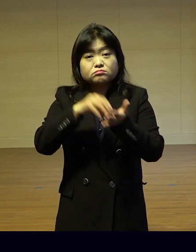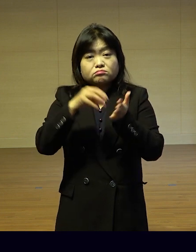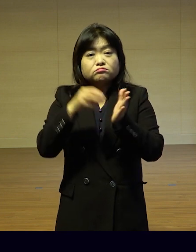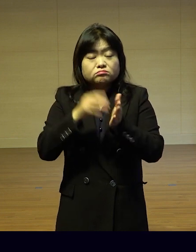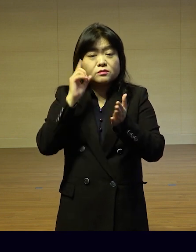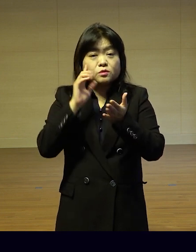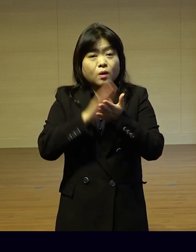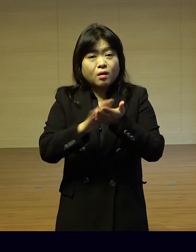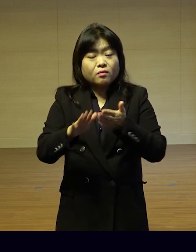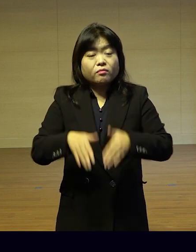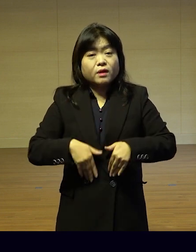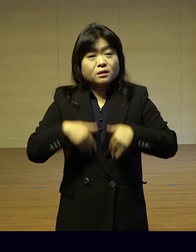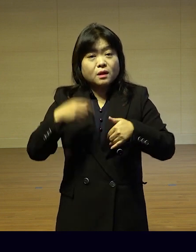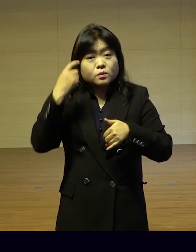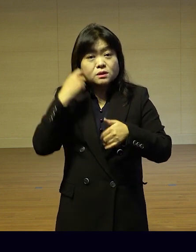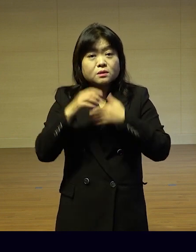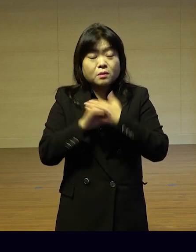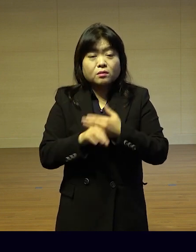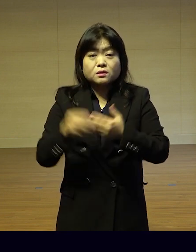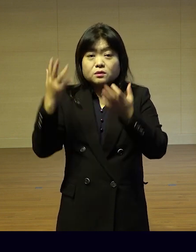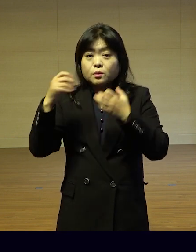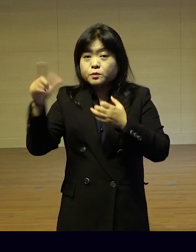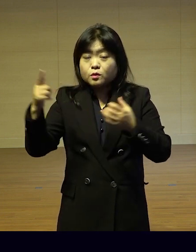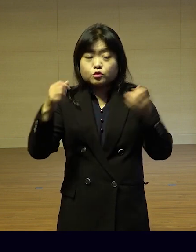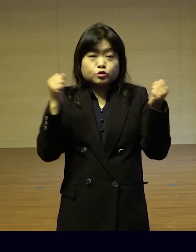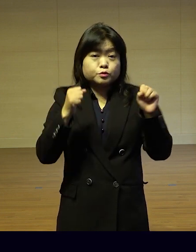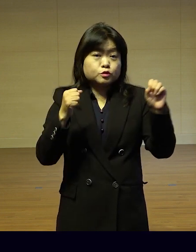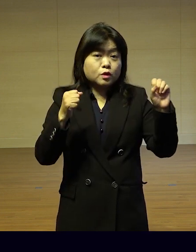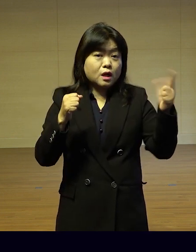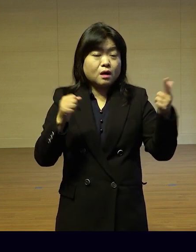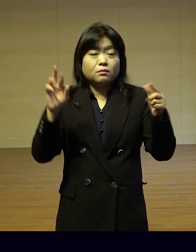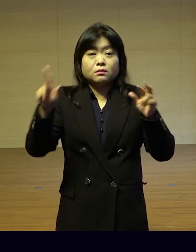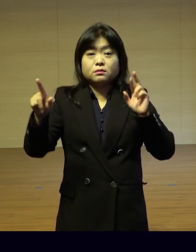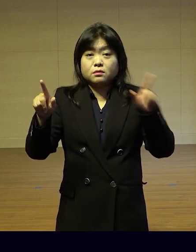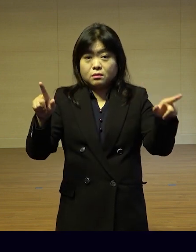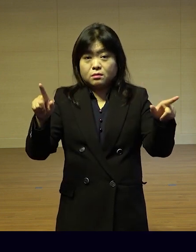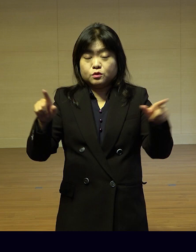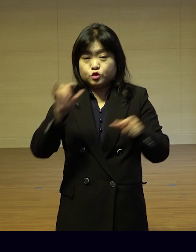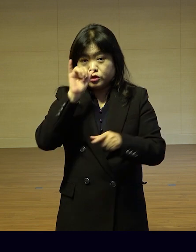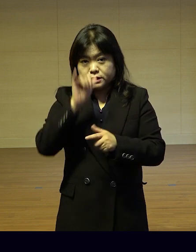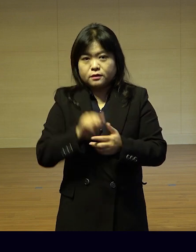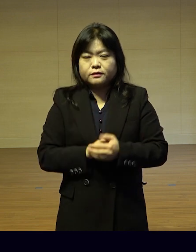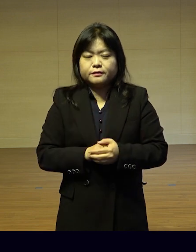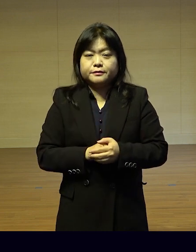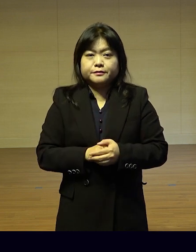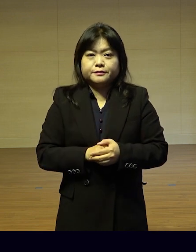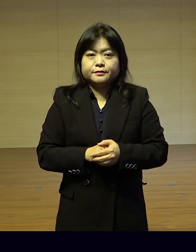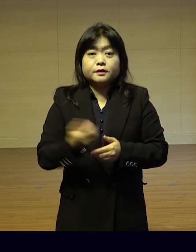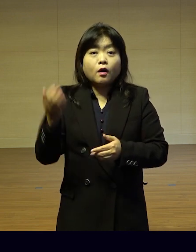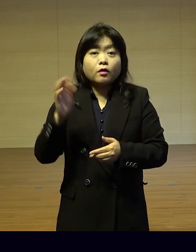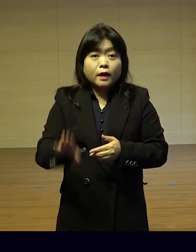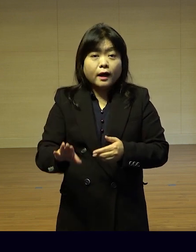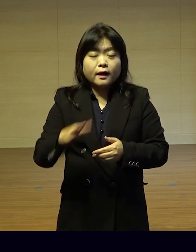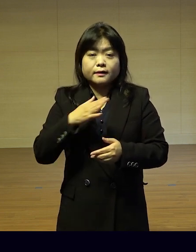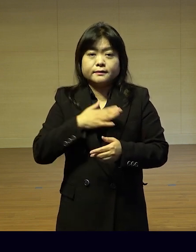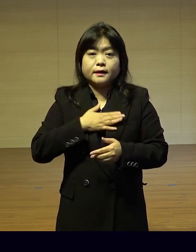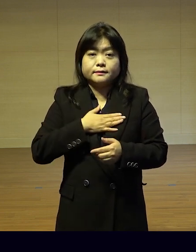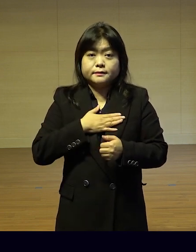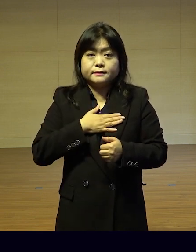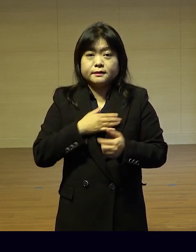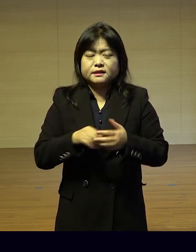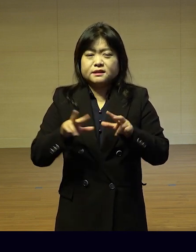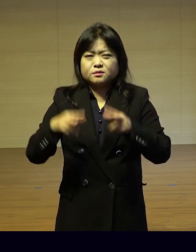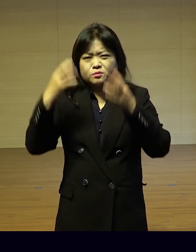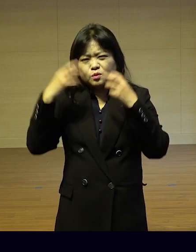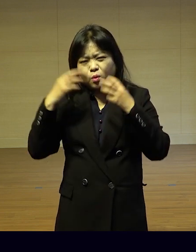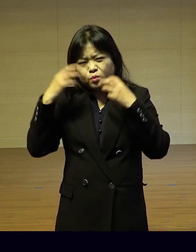좀 따뜻하다 느낄 경우에는 덥지도 않고 춥지도 않죠. 그러니까 동시에 틀릴 수는 있죠. 그러나 나는